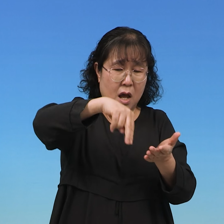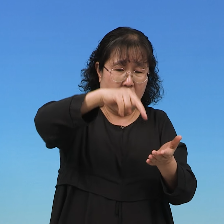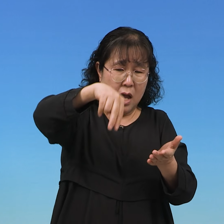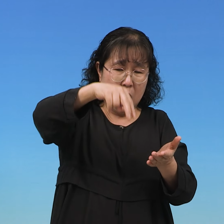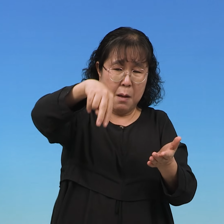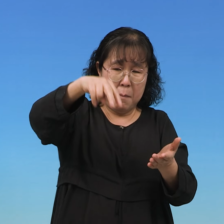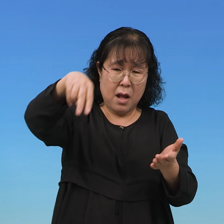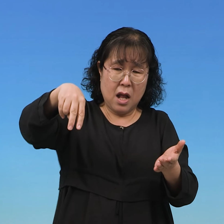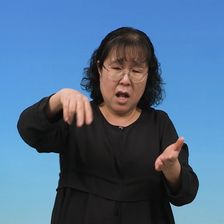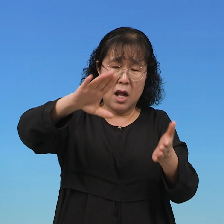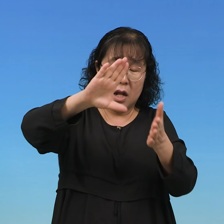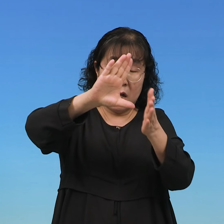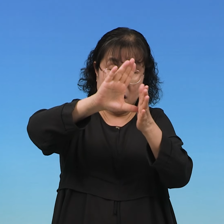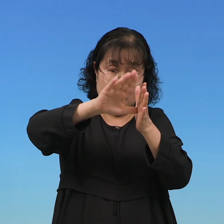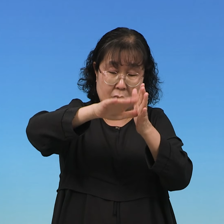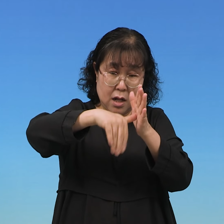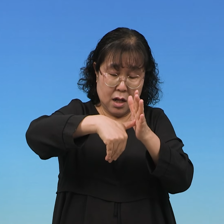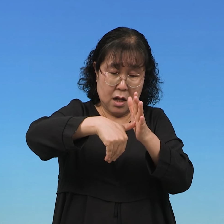헤맬 때